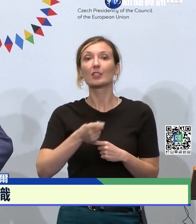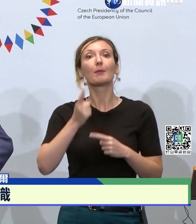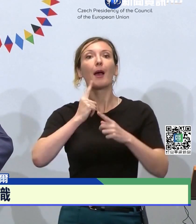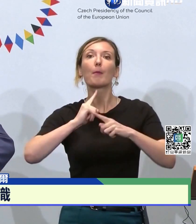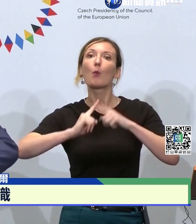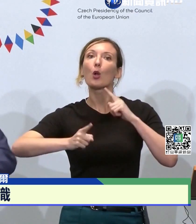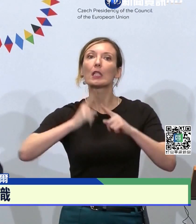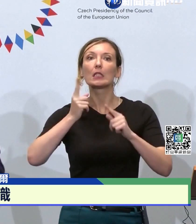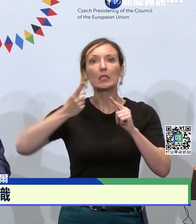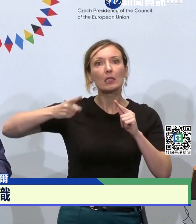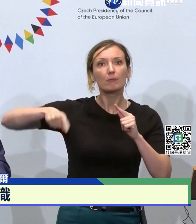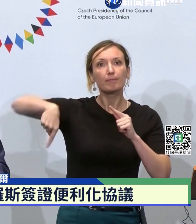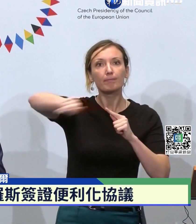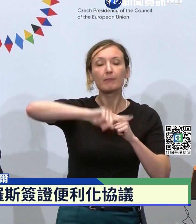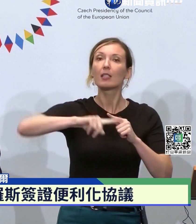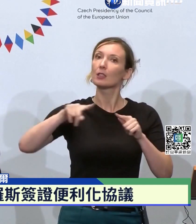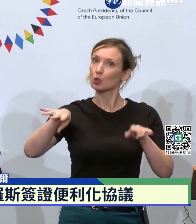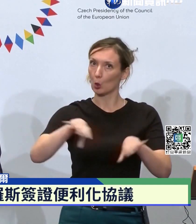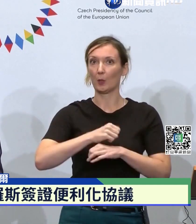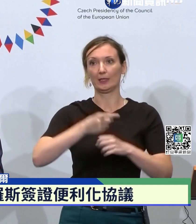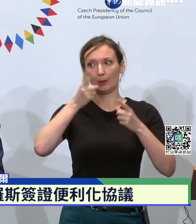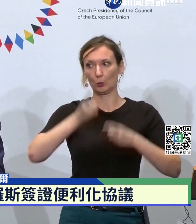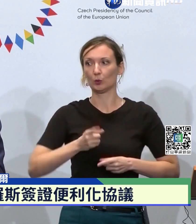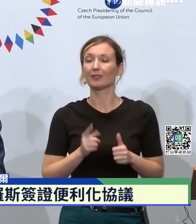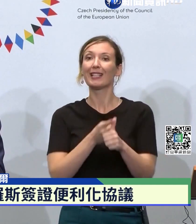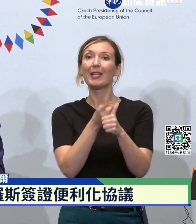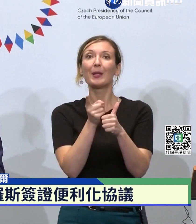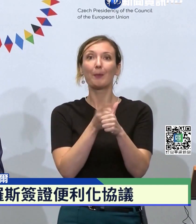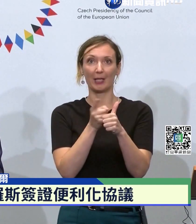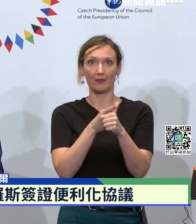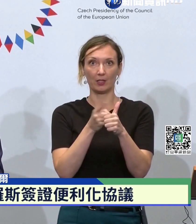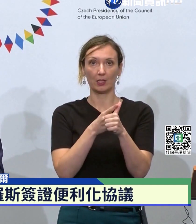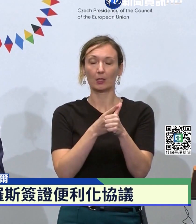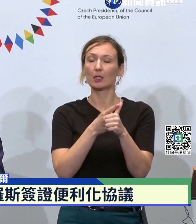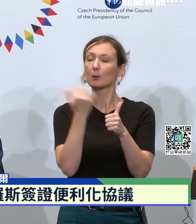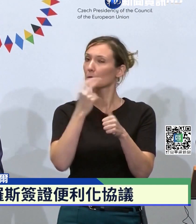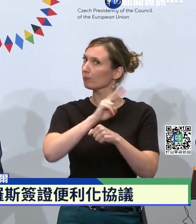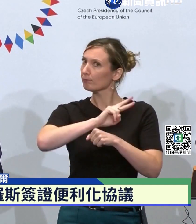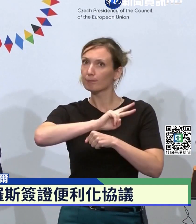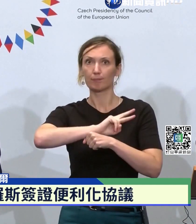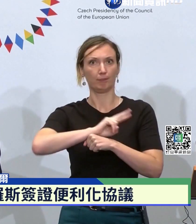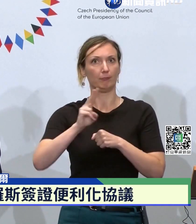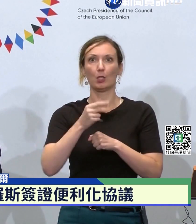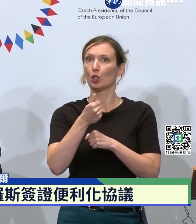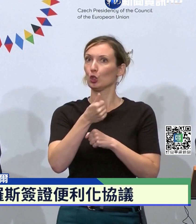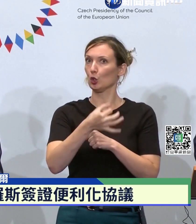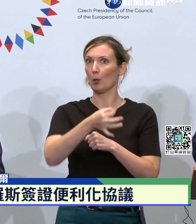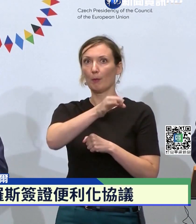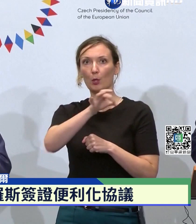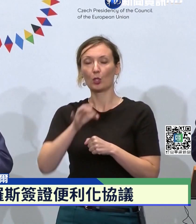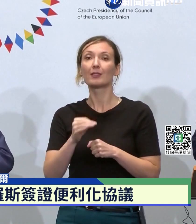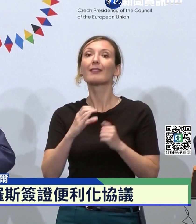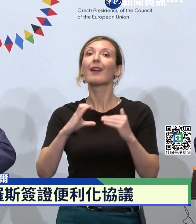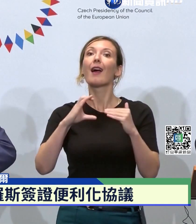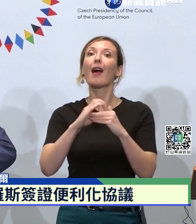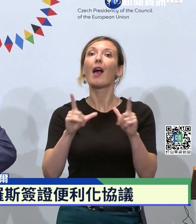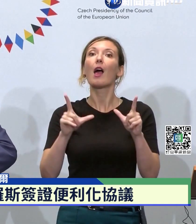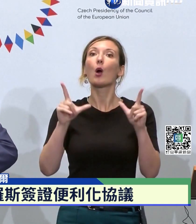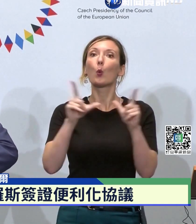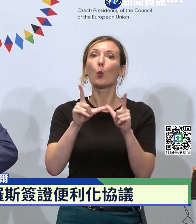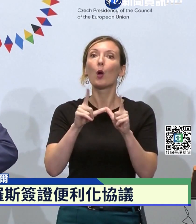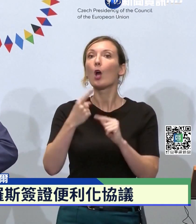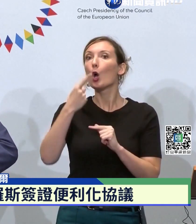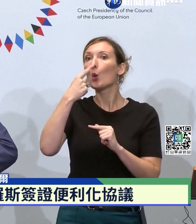politically agreed on. First, full suspension of the European